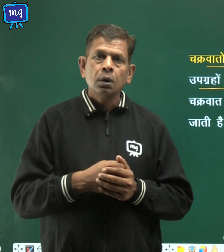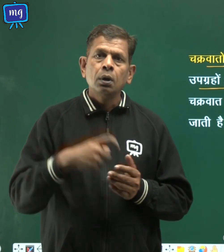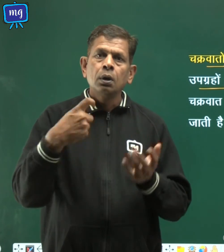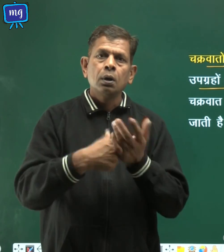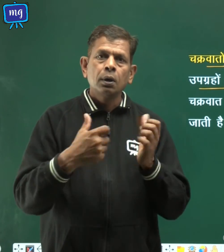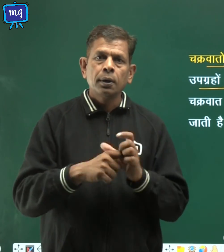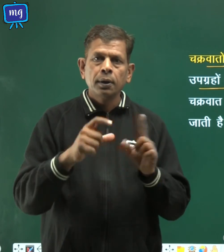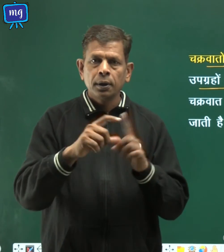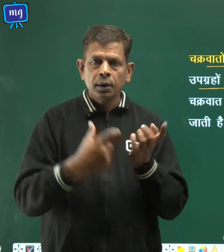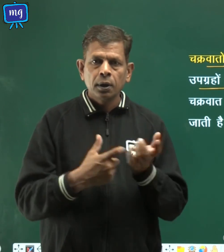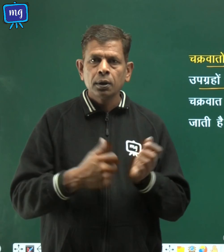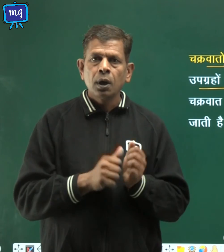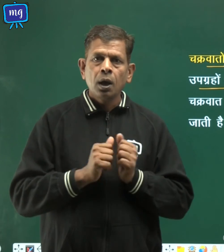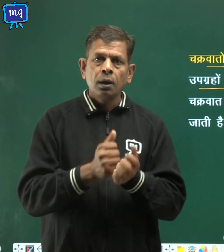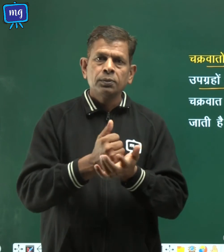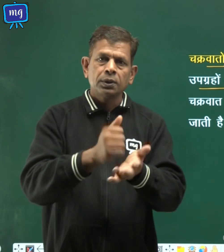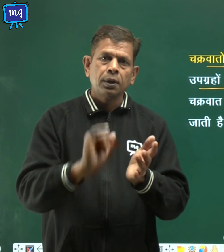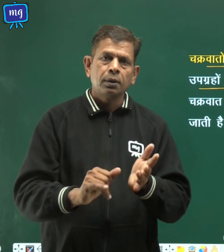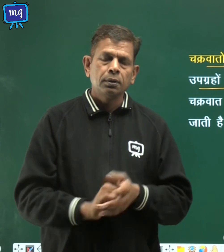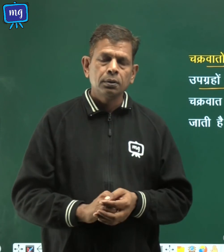राडार की सहायता से